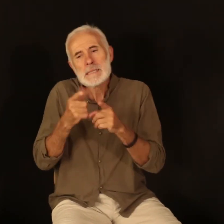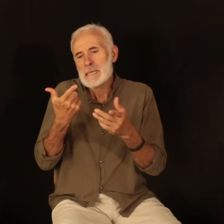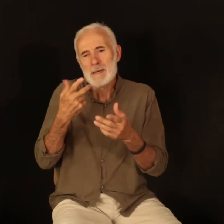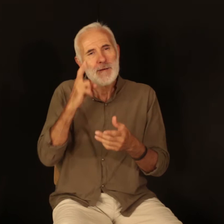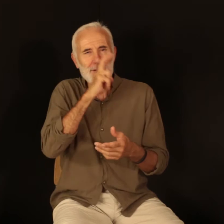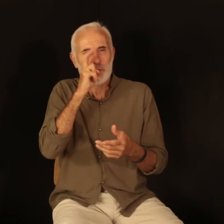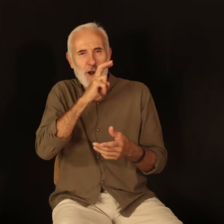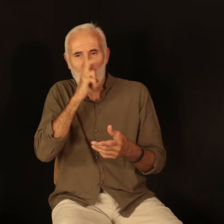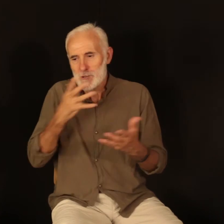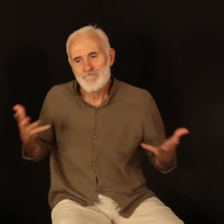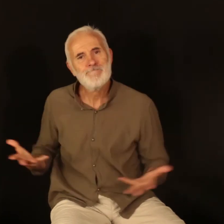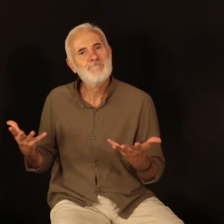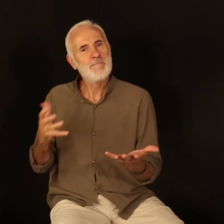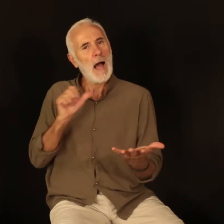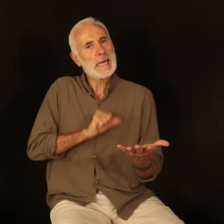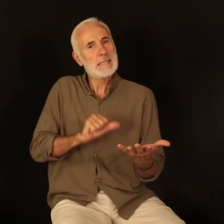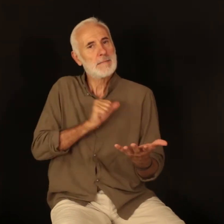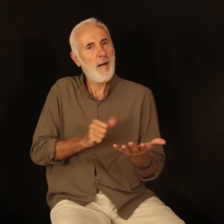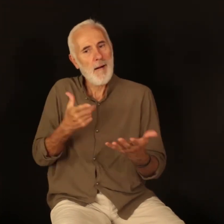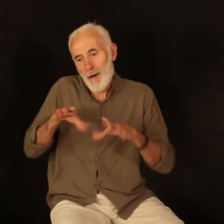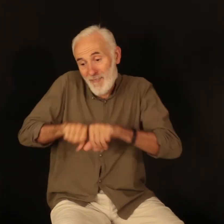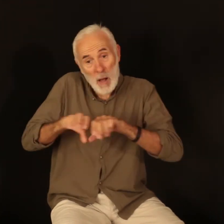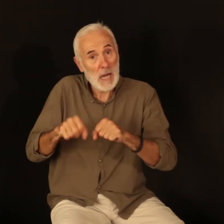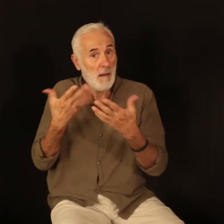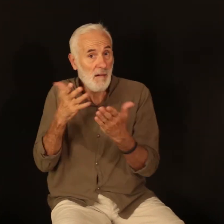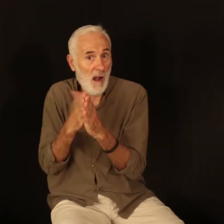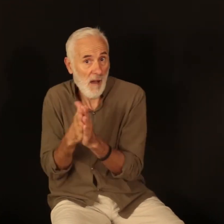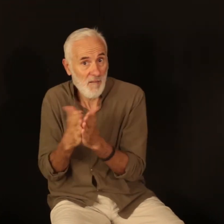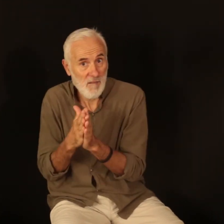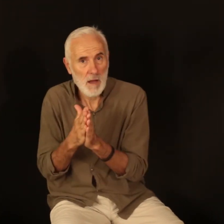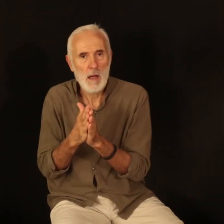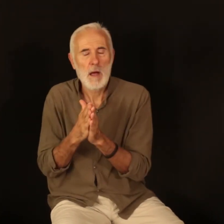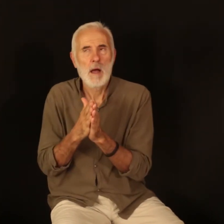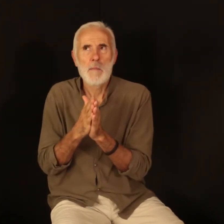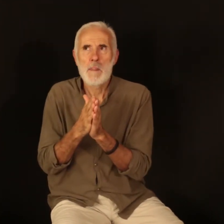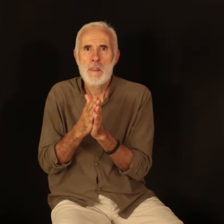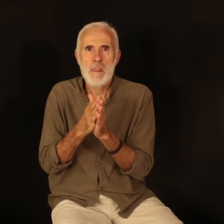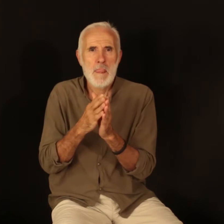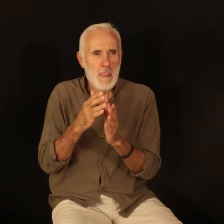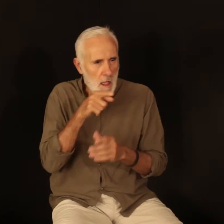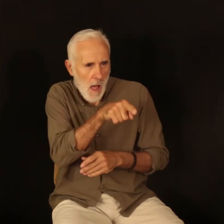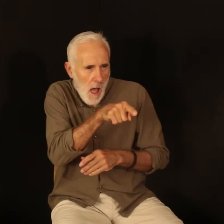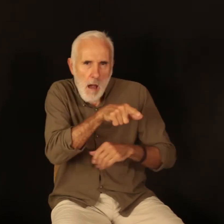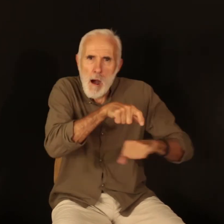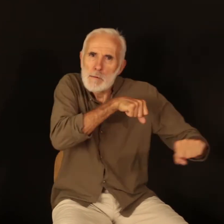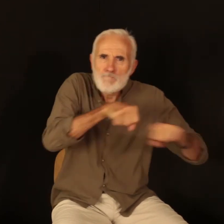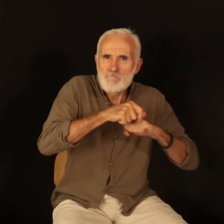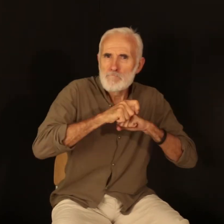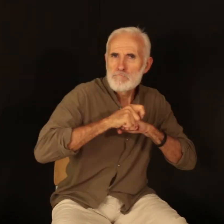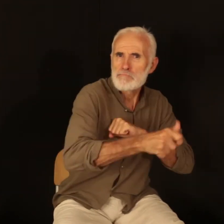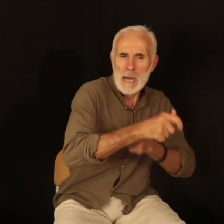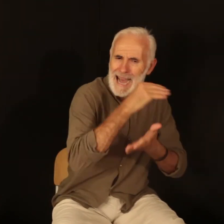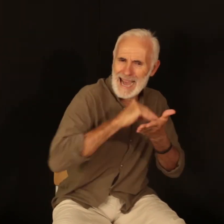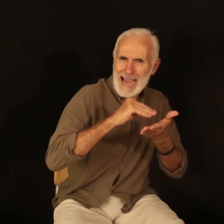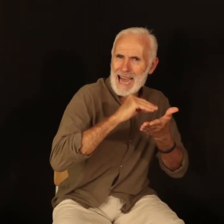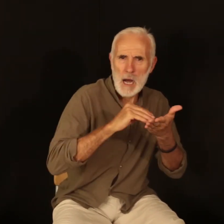éditoriale, il y a la volonté de proposer des textes, des démarches d'écriture qui font simple. Et